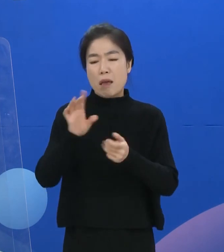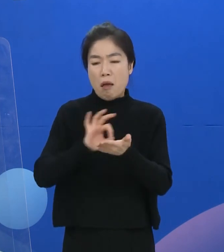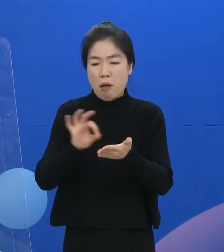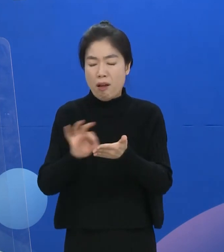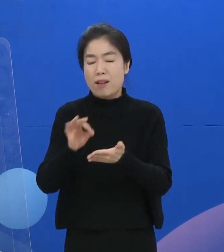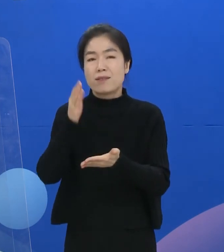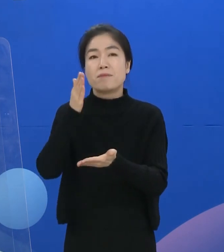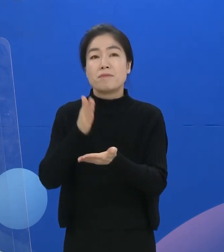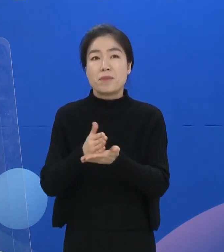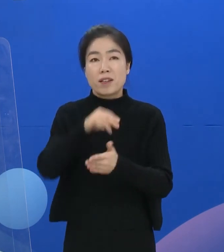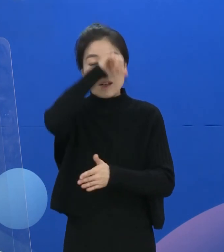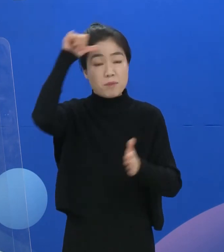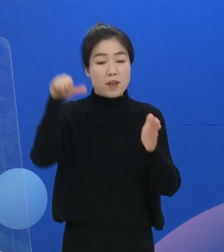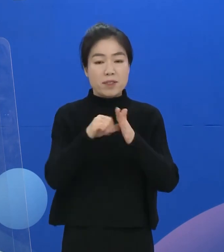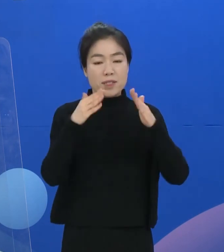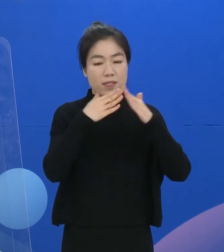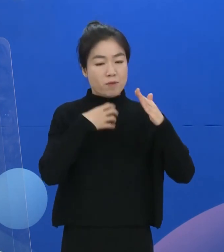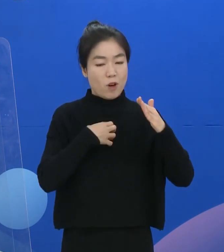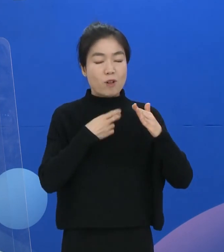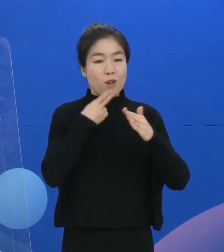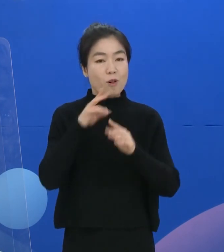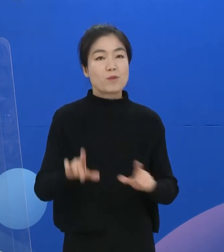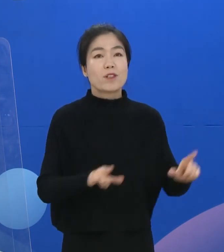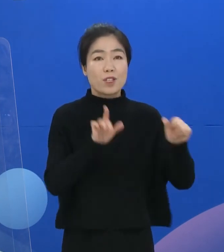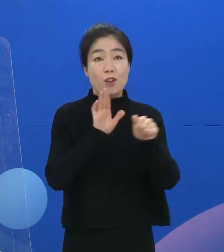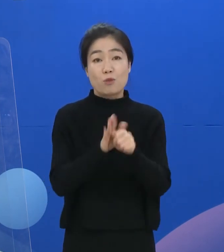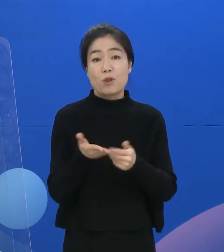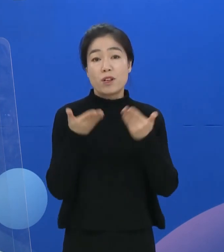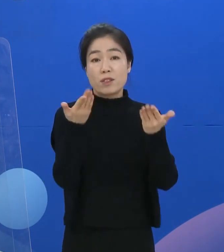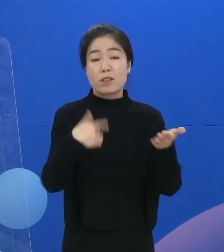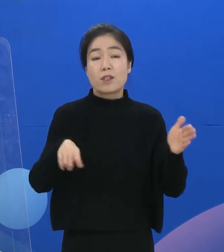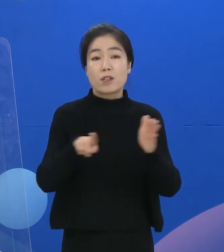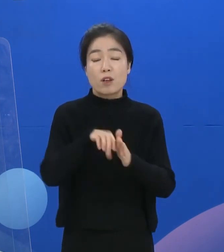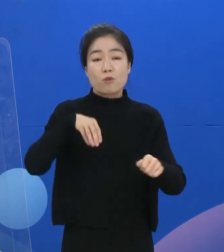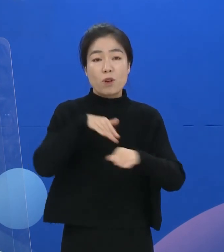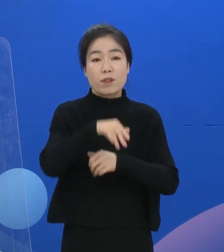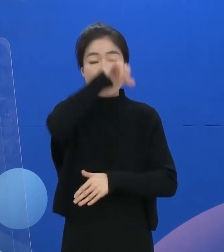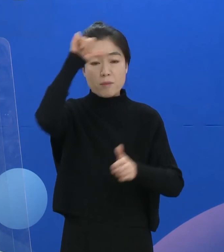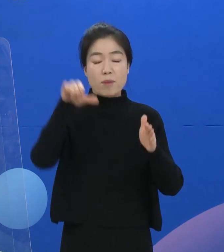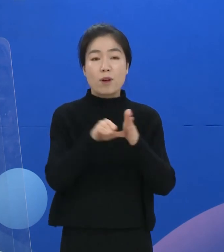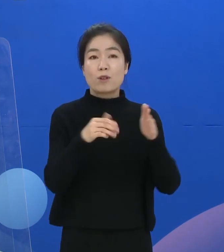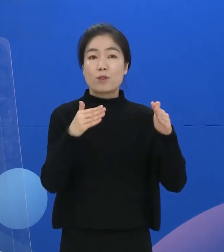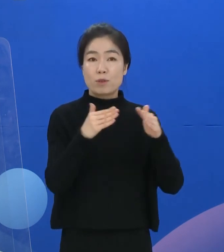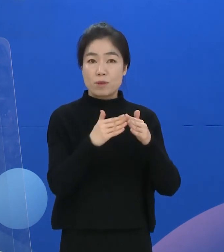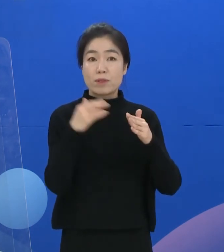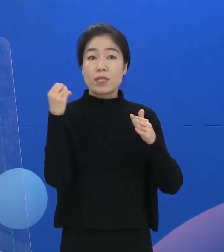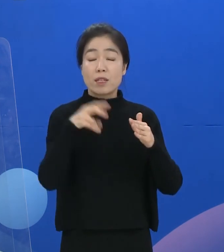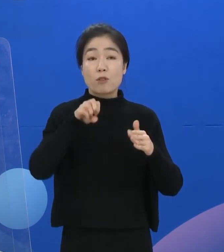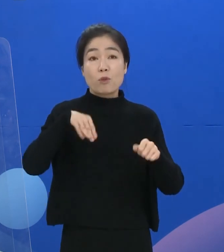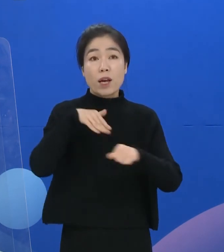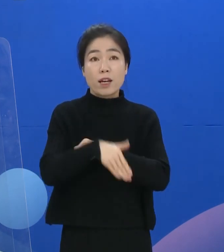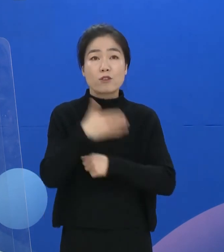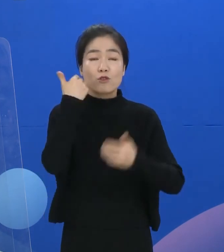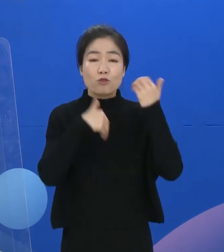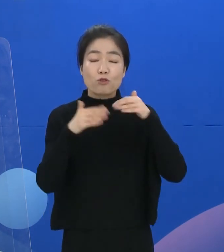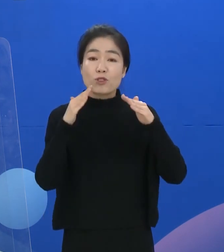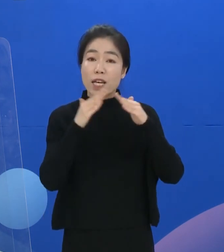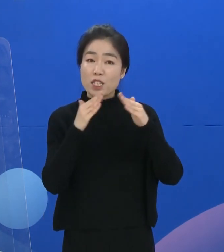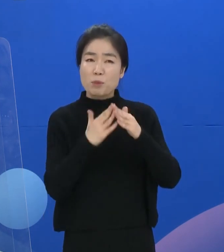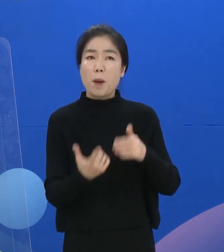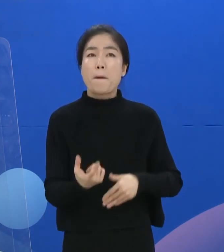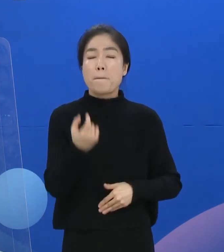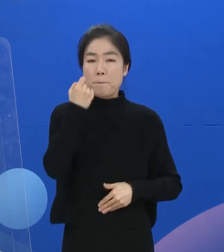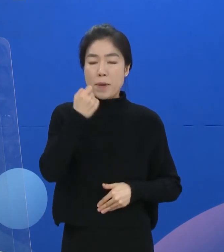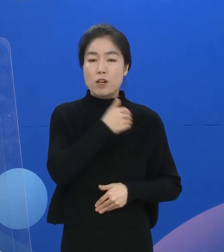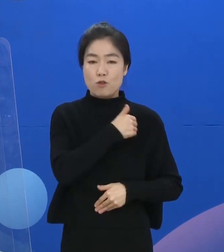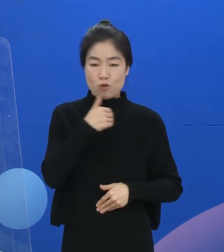우리 광주 청년들이 내 집 마련 하는데 삶의 대부분을 소비하지 않고 평생직업 정 없이 살 수